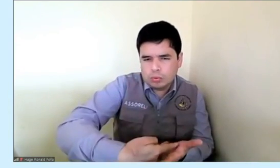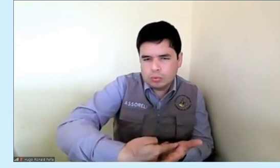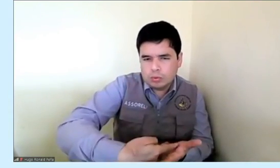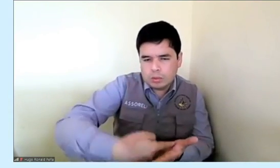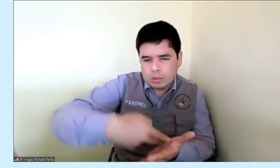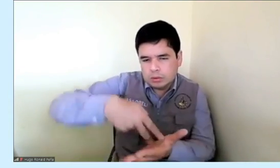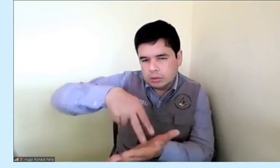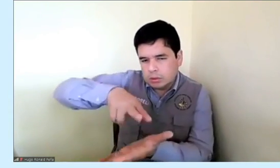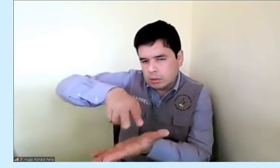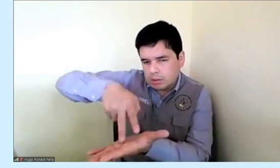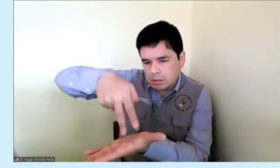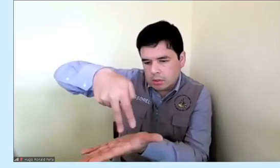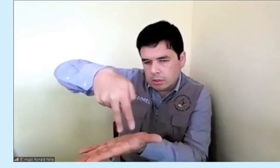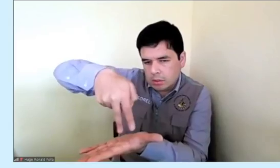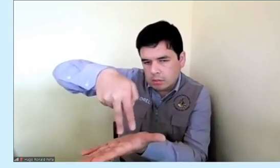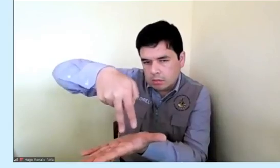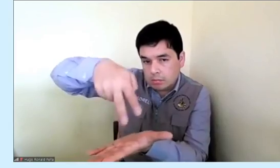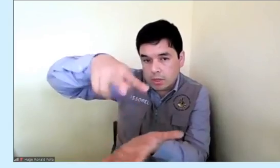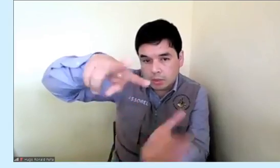¿Cómo tú te caíste?